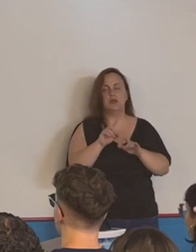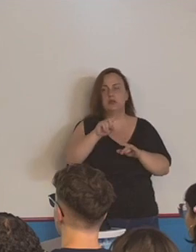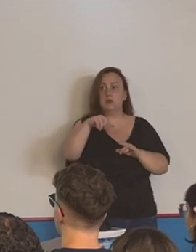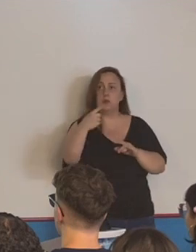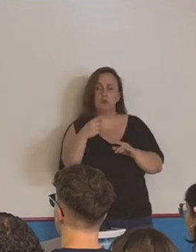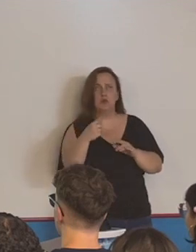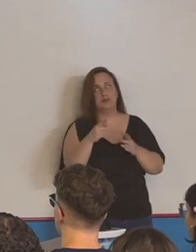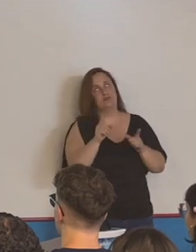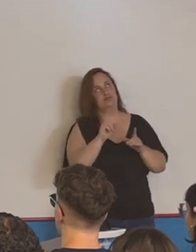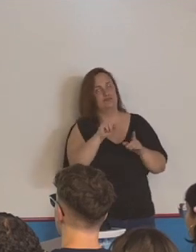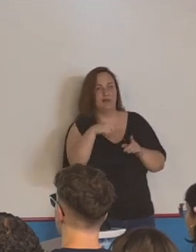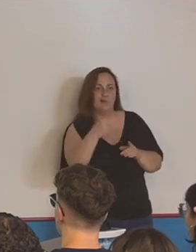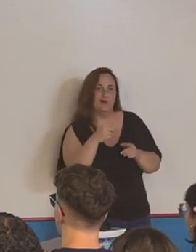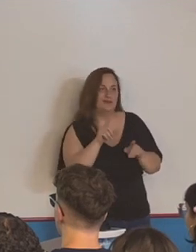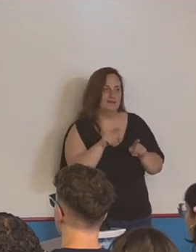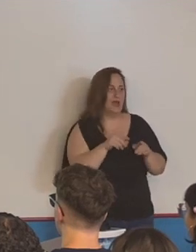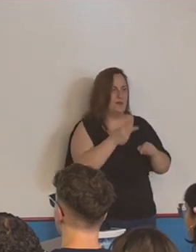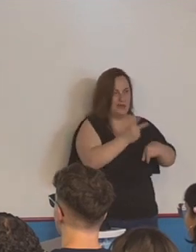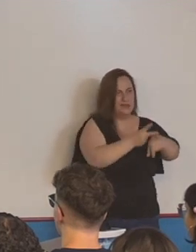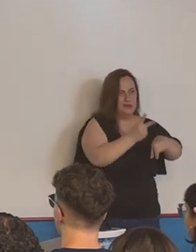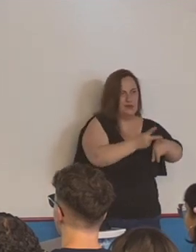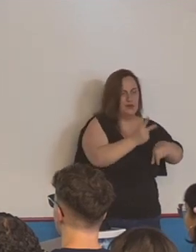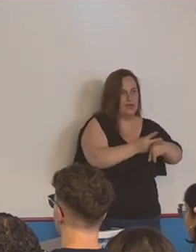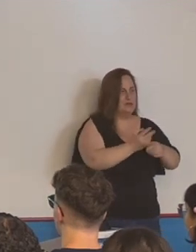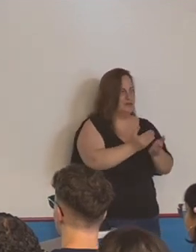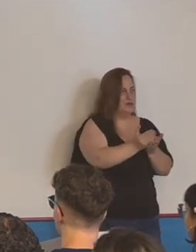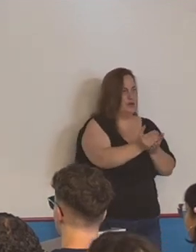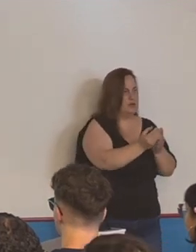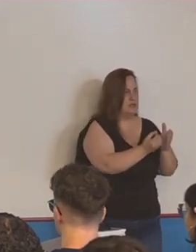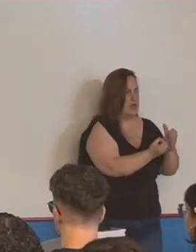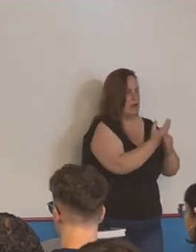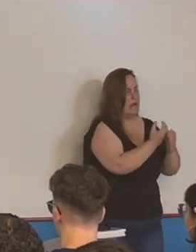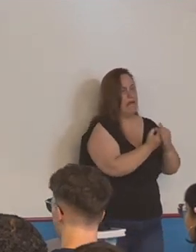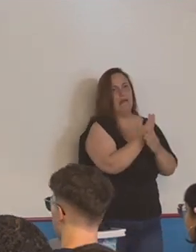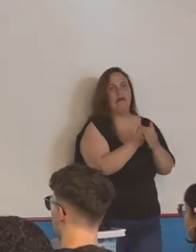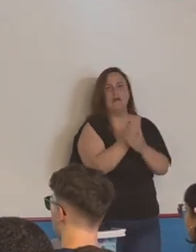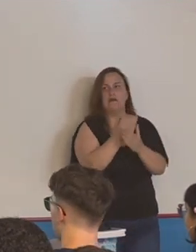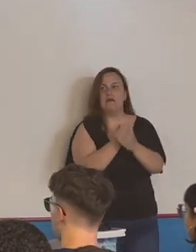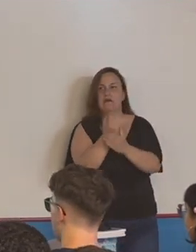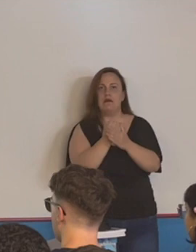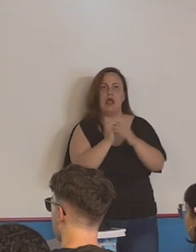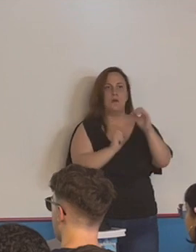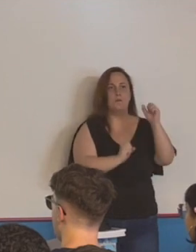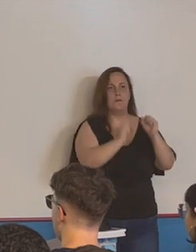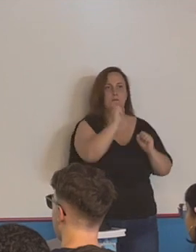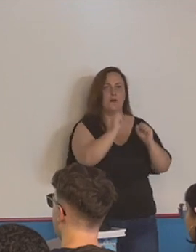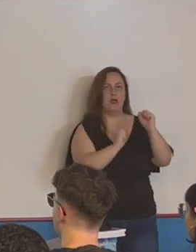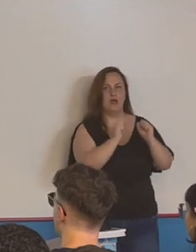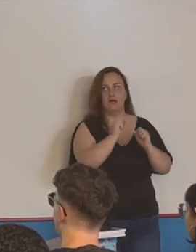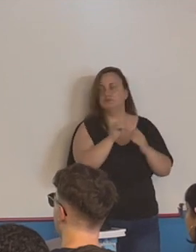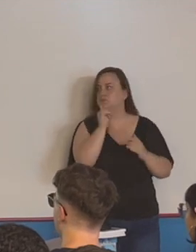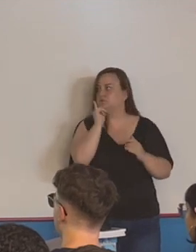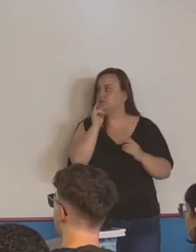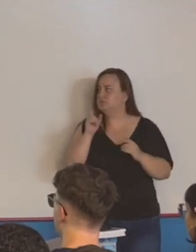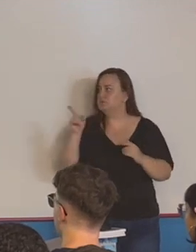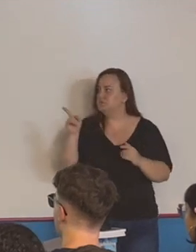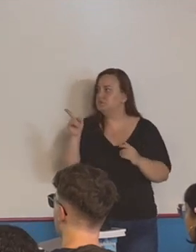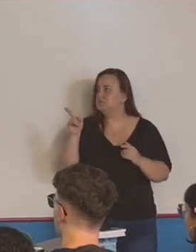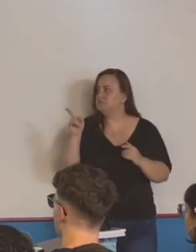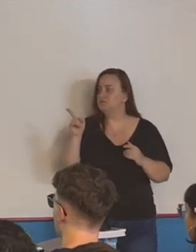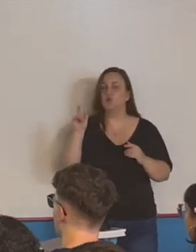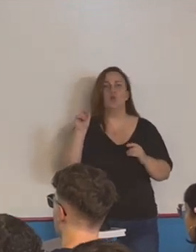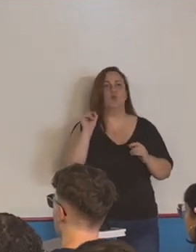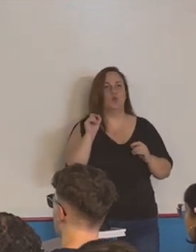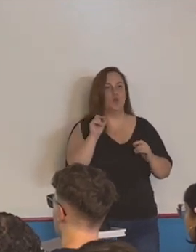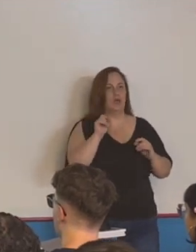paralelo a isso, eu comecei a projetar umas máquinas, tipo essa aqui, que é uma máquina que ela